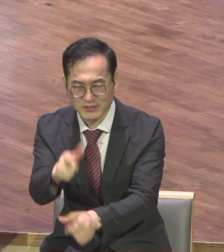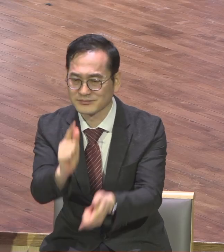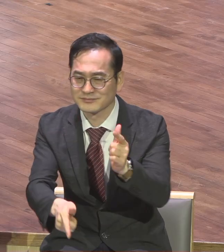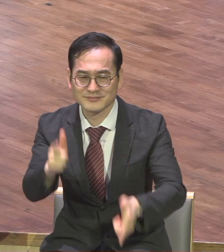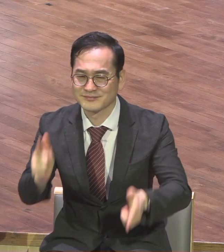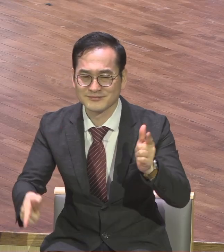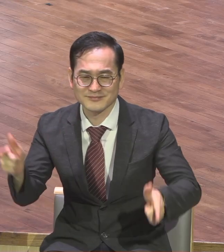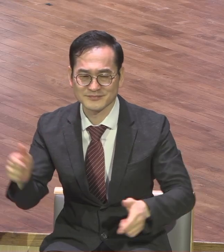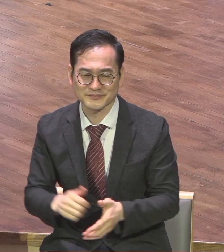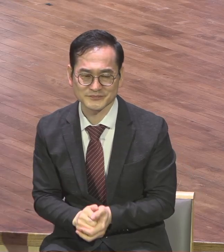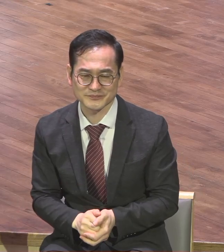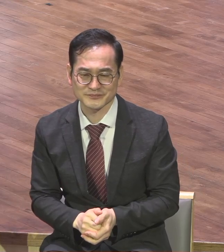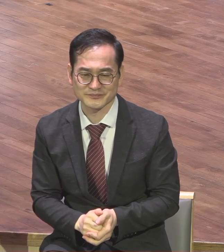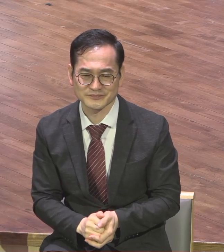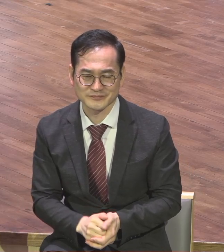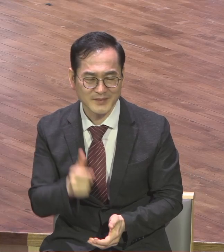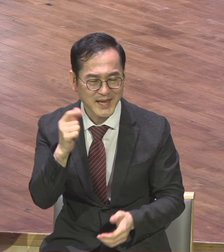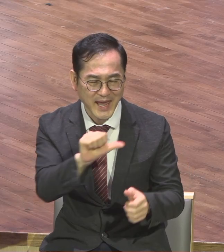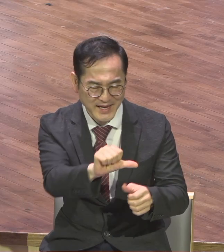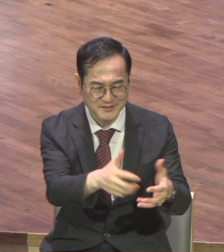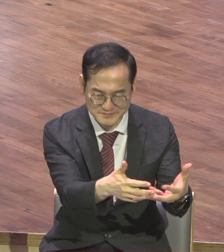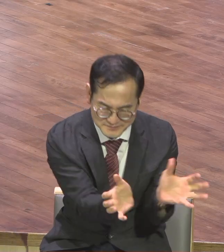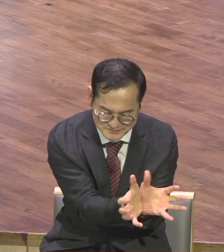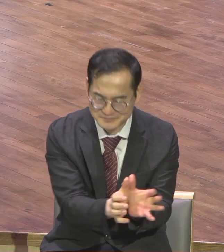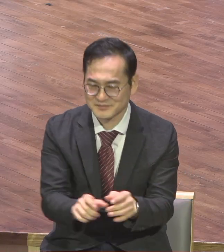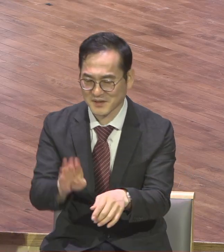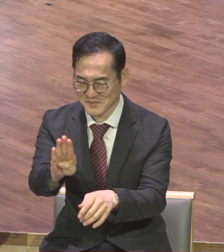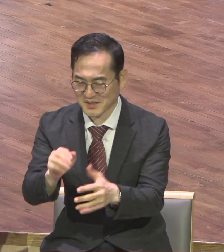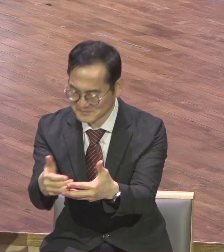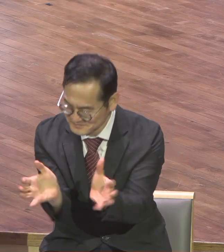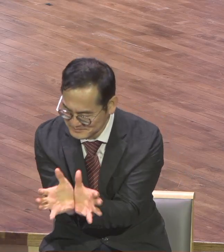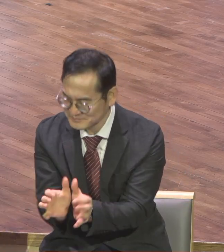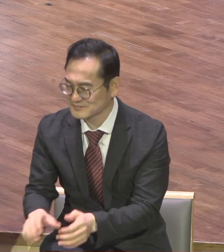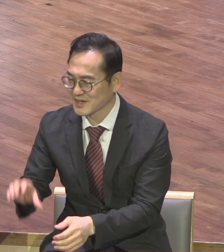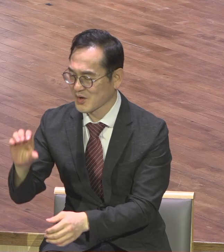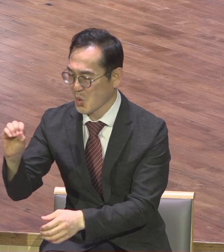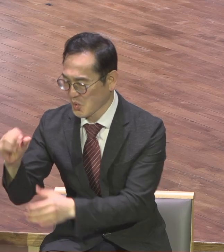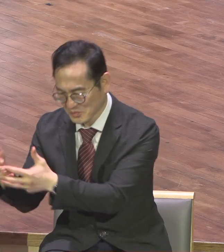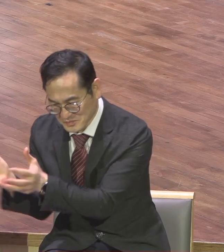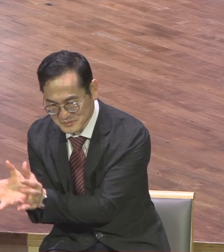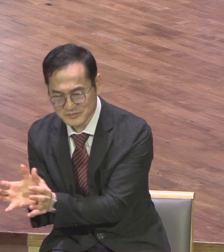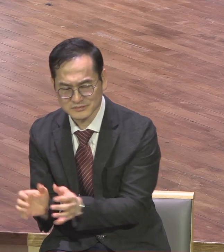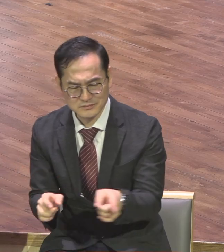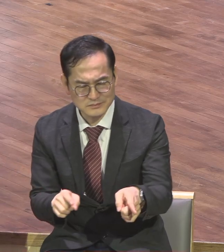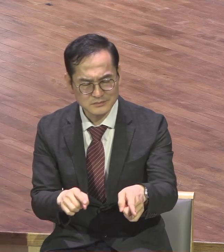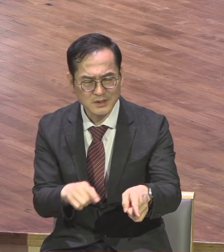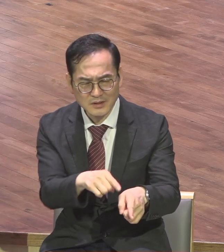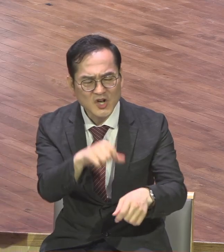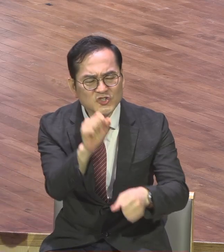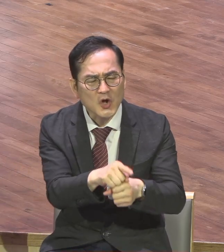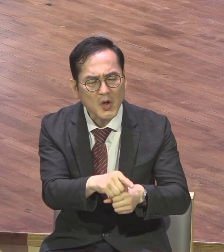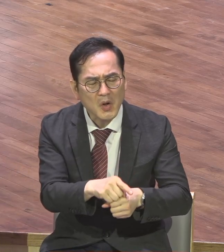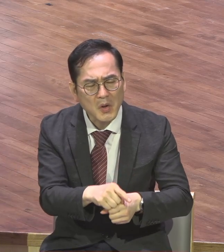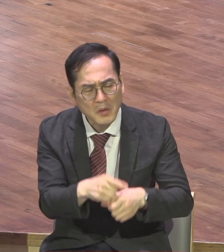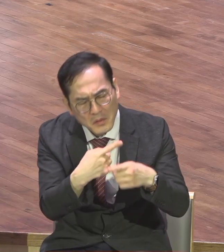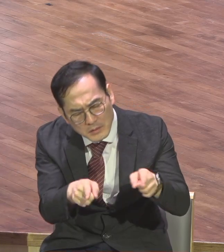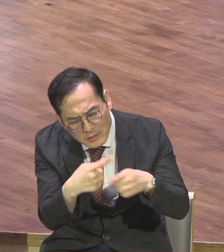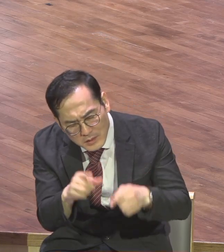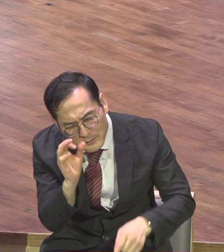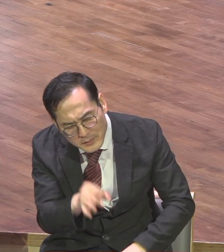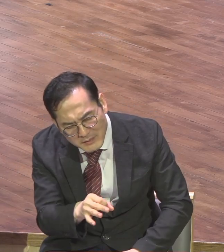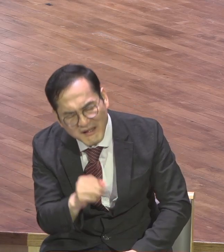다릅니다. 이 혈액형의 특성을 제가 말을 하겠는데 공감이 되는지 한번 들어보시기 바랍니다.